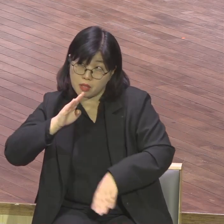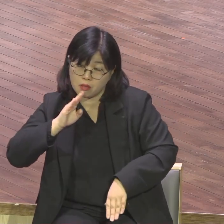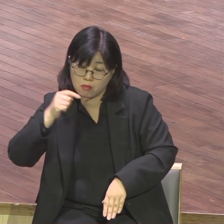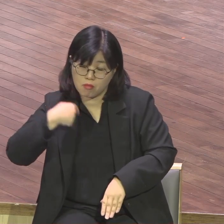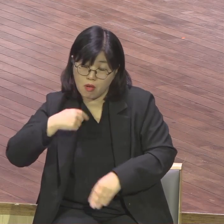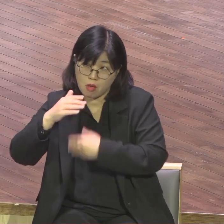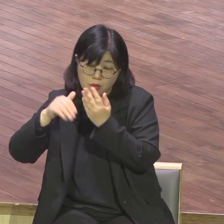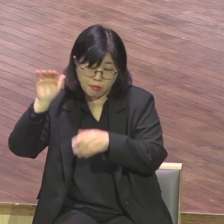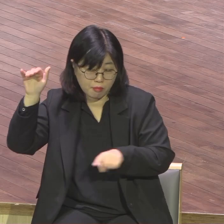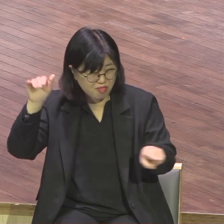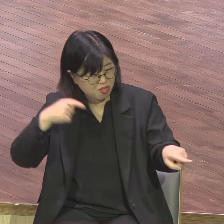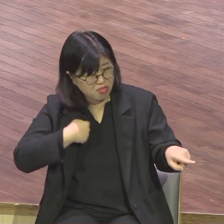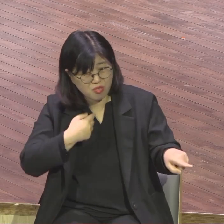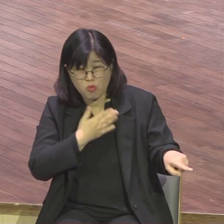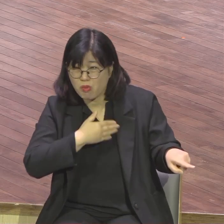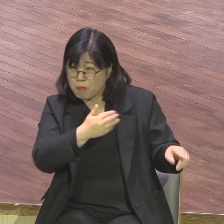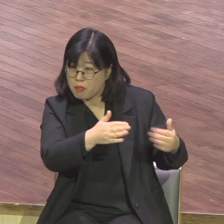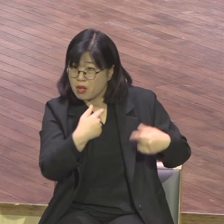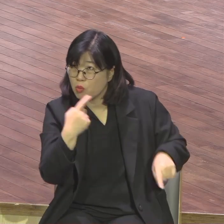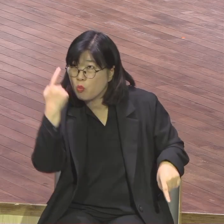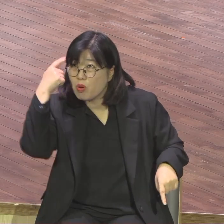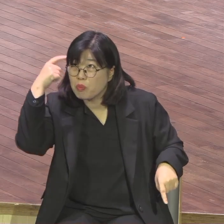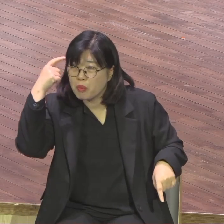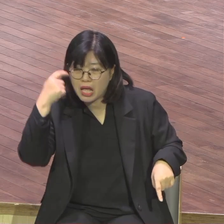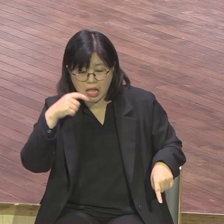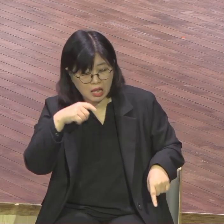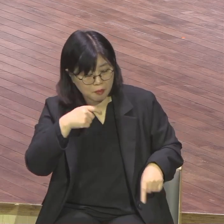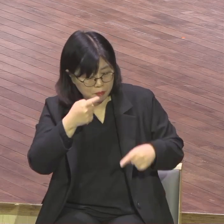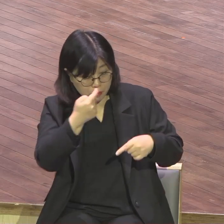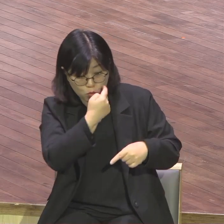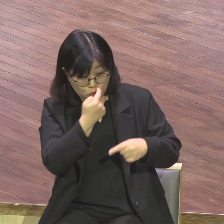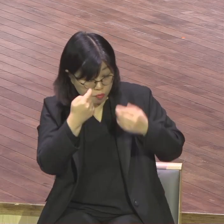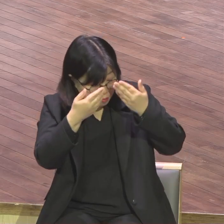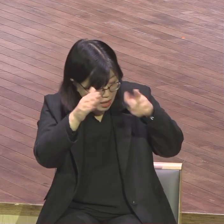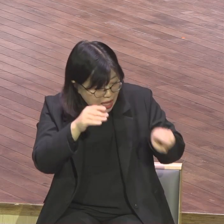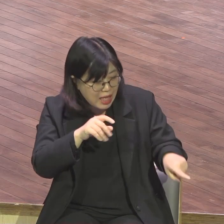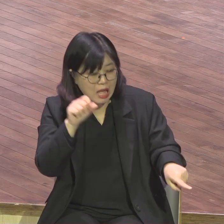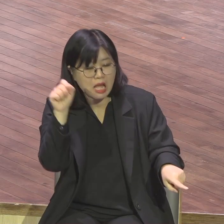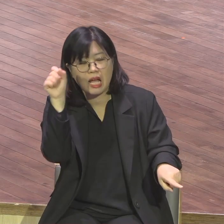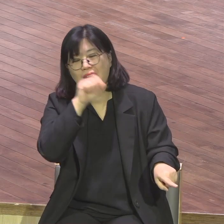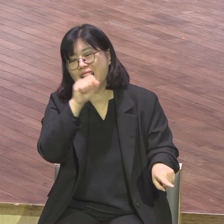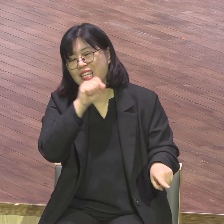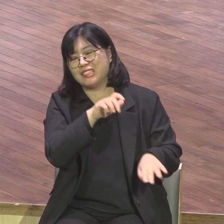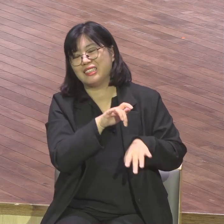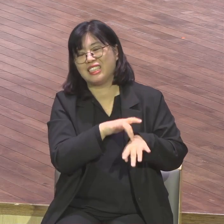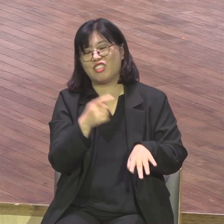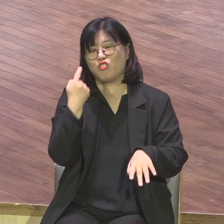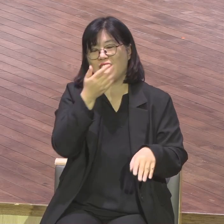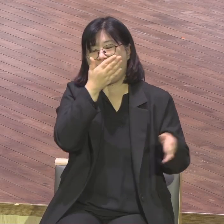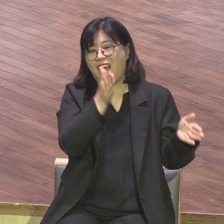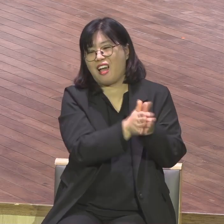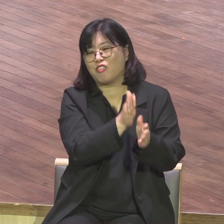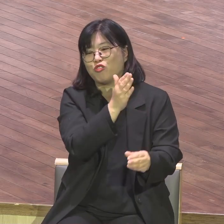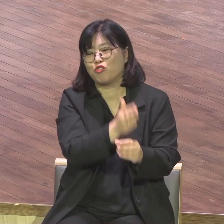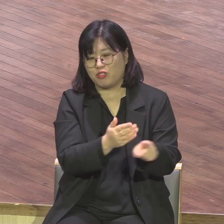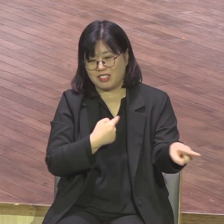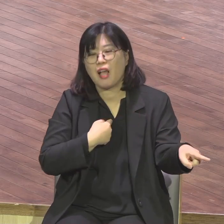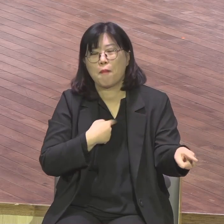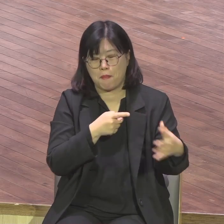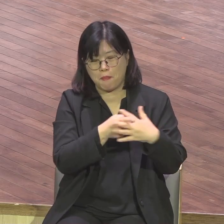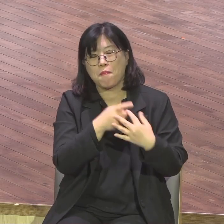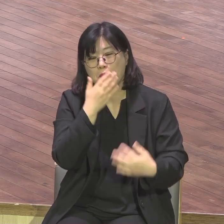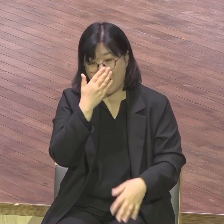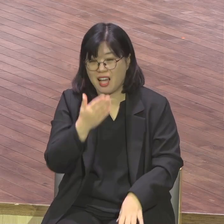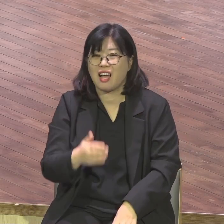생각을 하면 당합니다. 사단에게 당해요. 그 영적 대응. 우리 싸움은 뭐라 그랬어요? 혈과 육이 아니요 그랬어요.